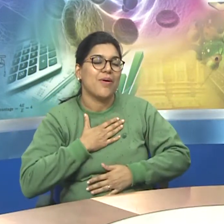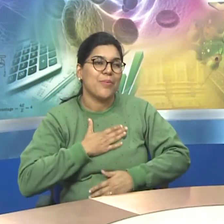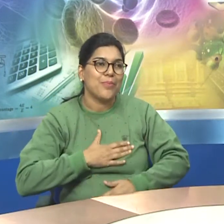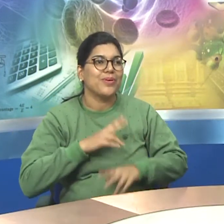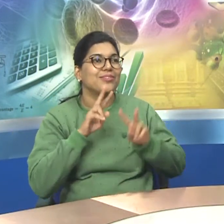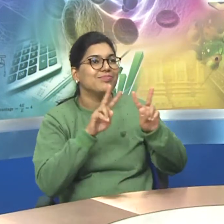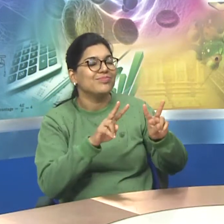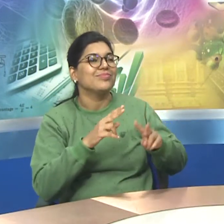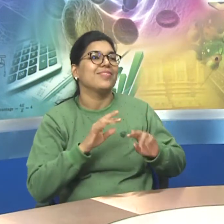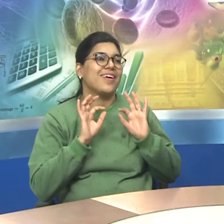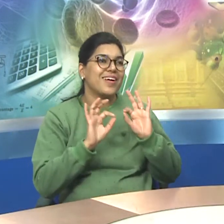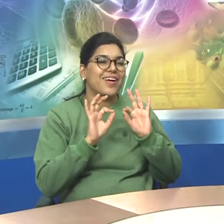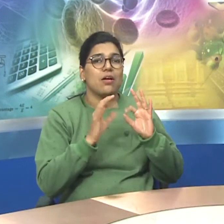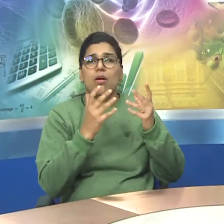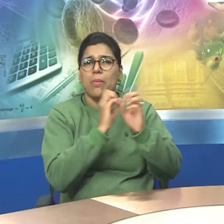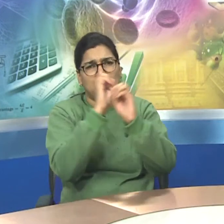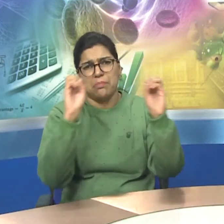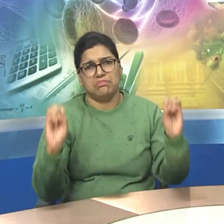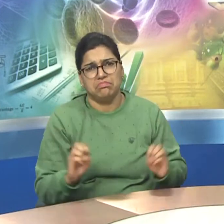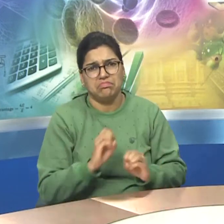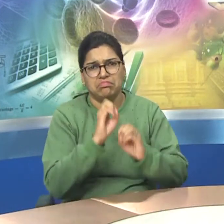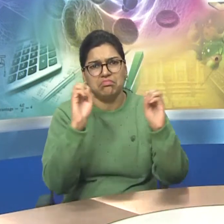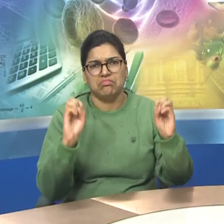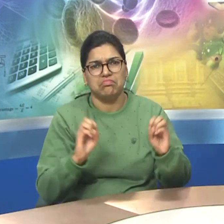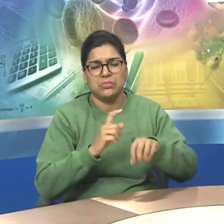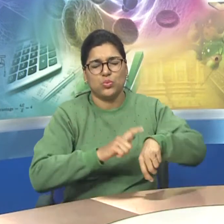we don't have time to sit and relax,